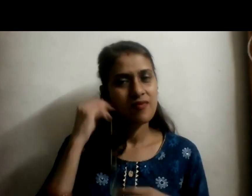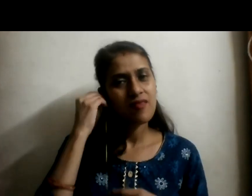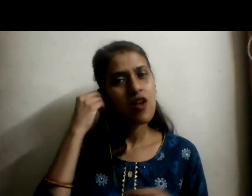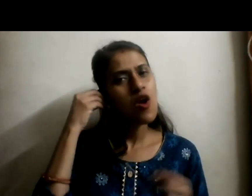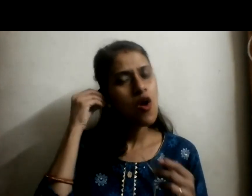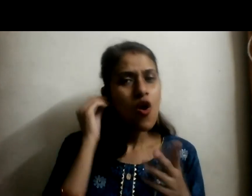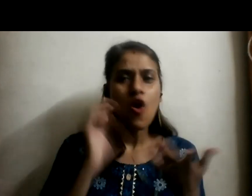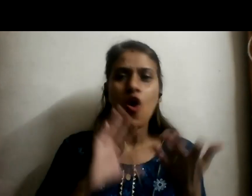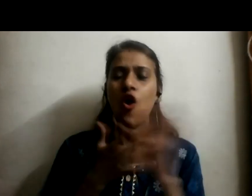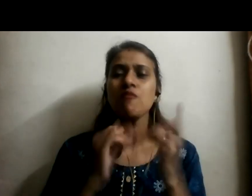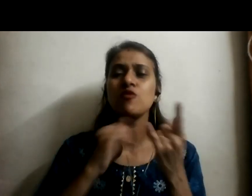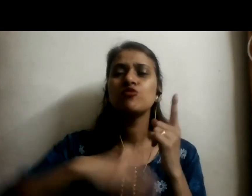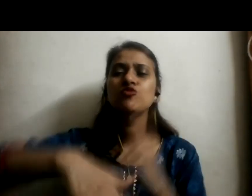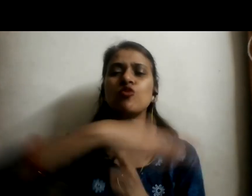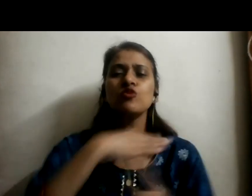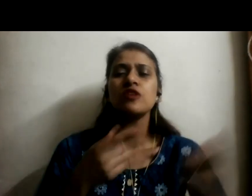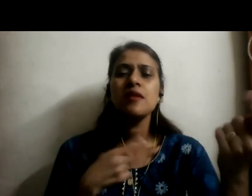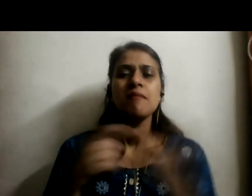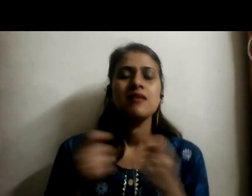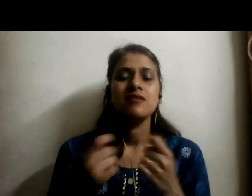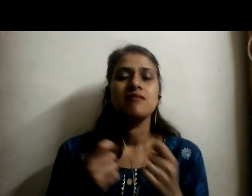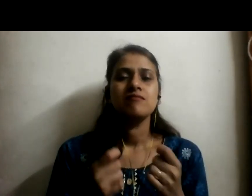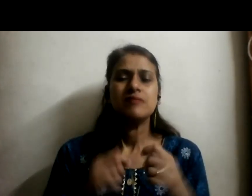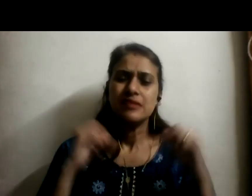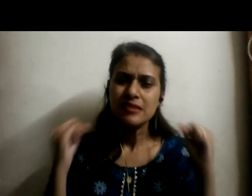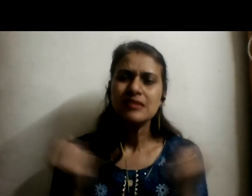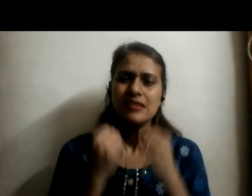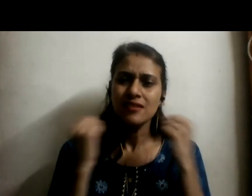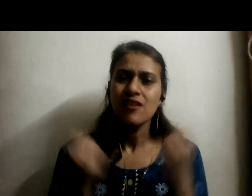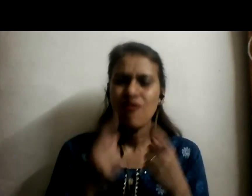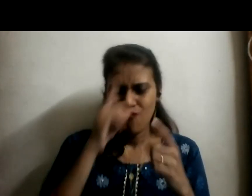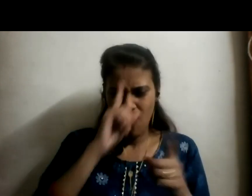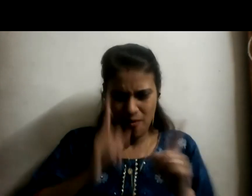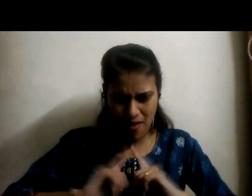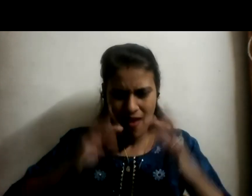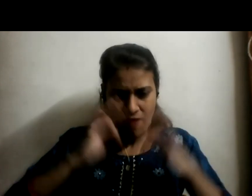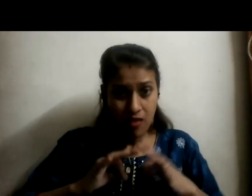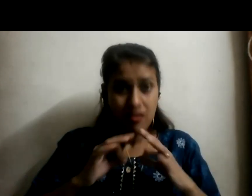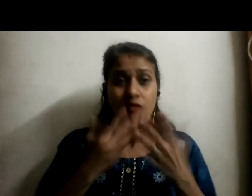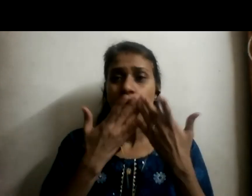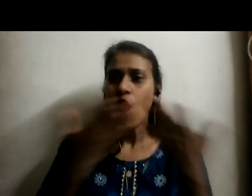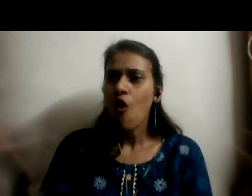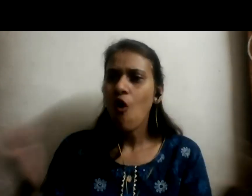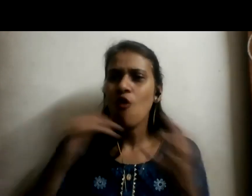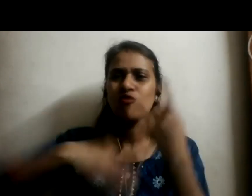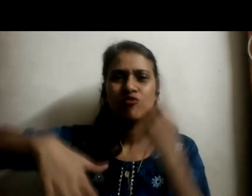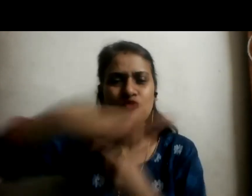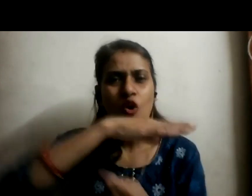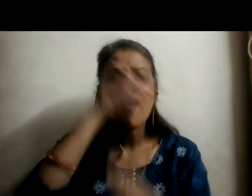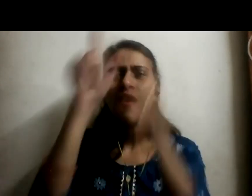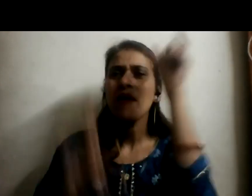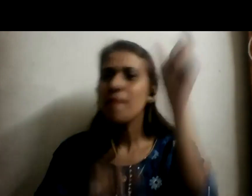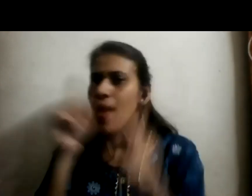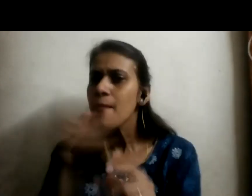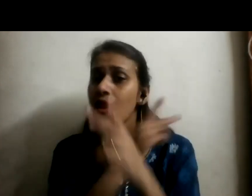entrepreneurs will thrive because they are not just doing it for themselves, they are doing it for the society, for the people